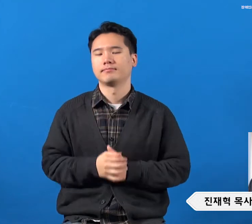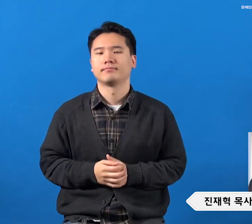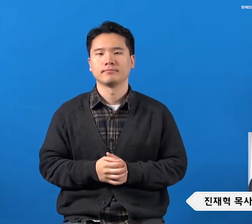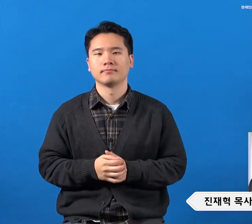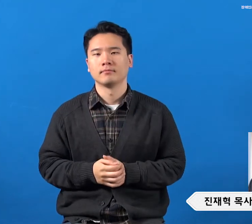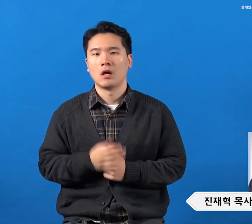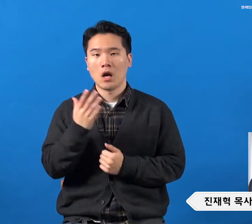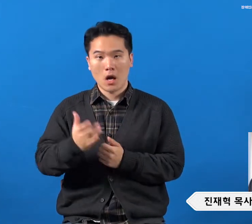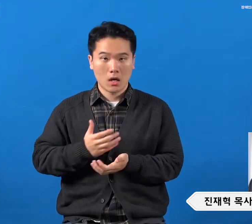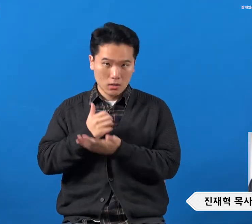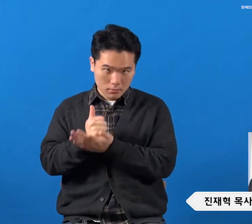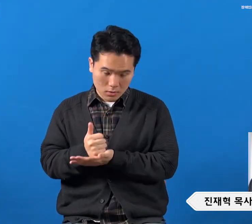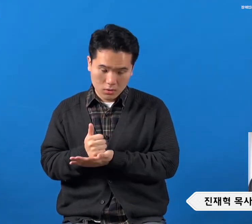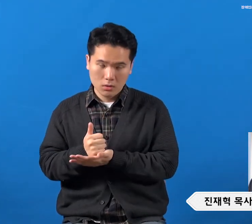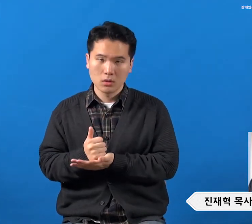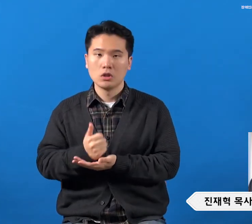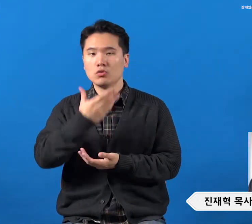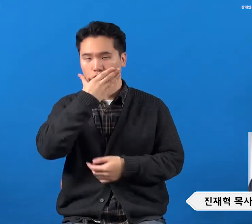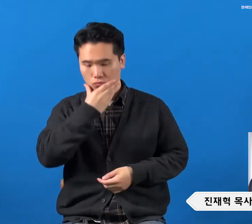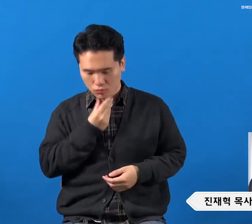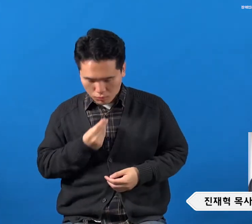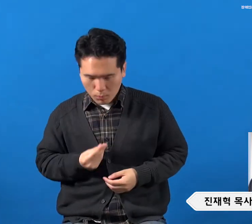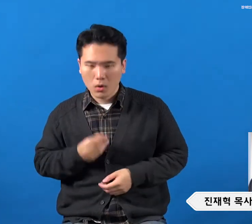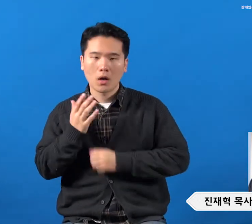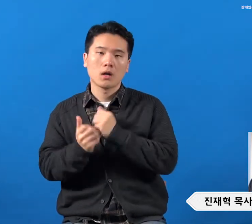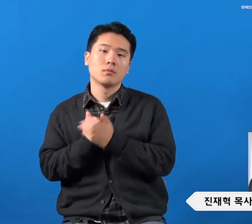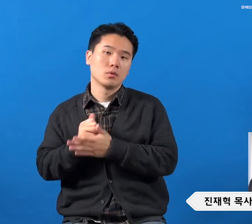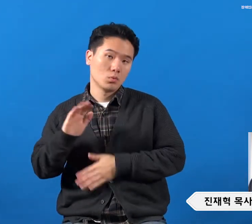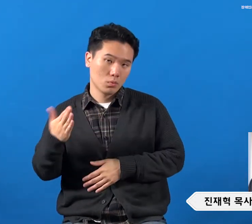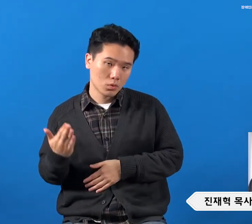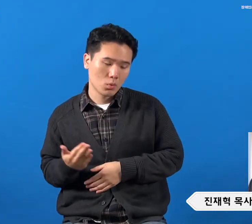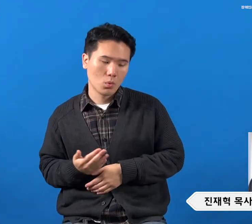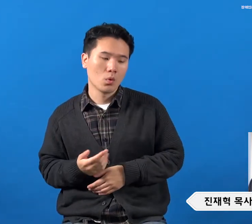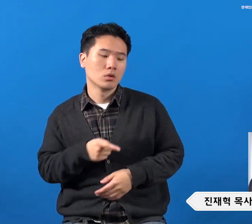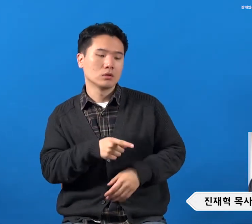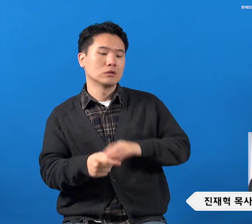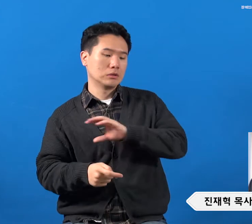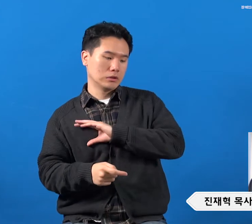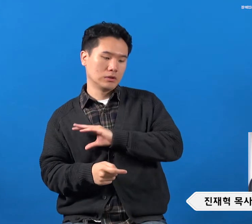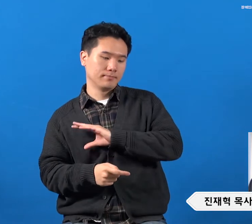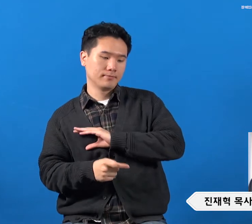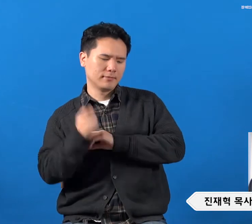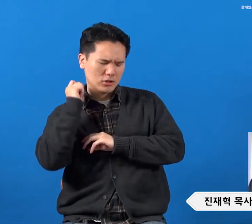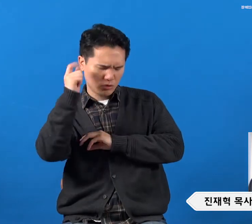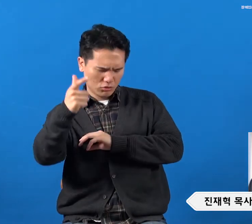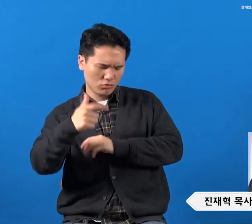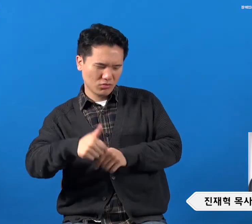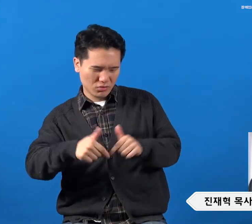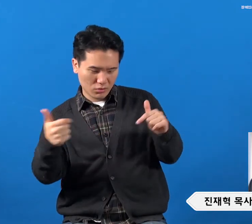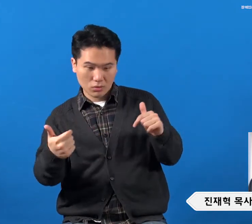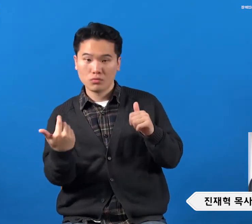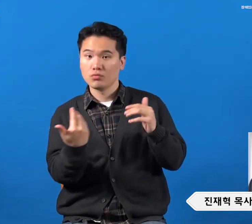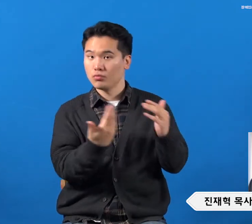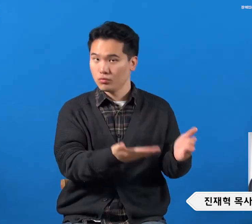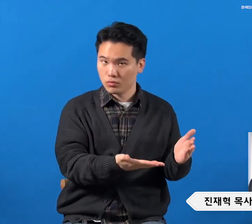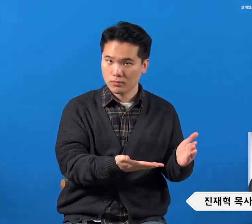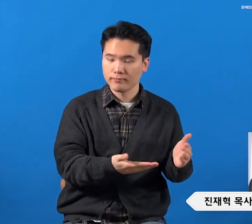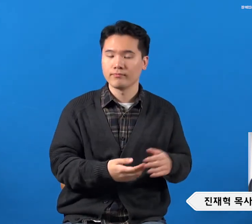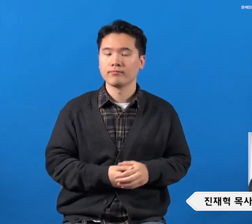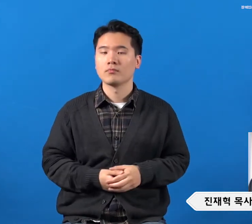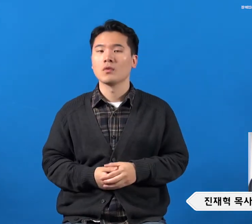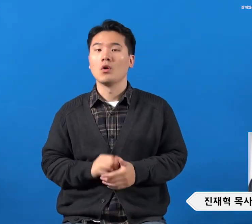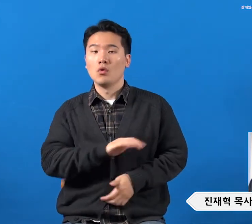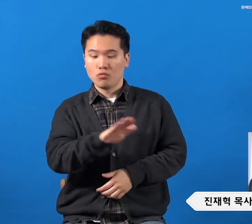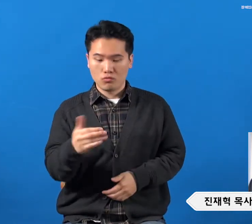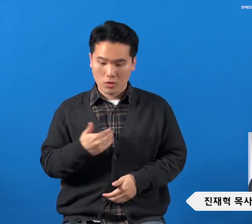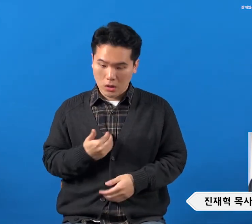말씀합니다. 하나님이 축복의 하나님이 되시고 그 이름을 창대케 하시는 하나님께서 우리에게도 그런